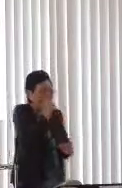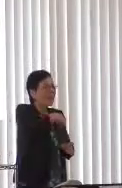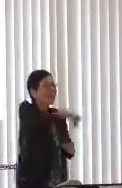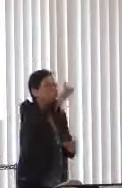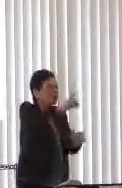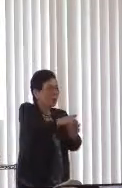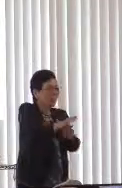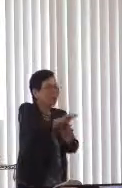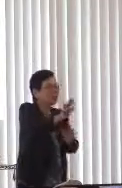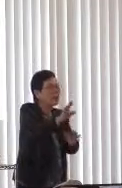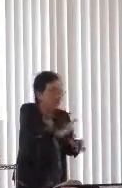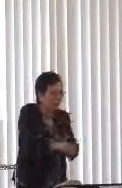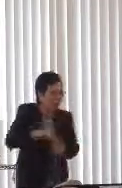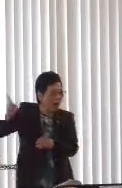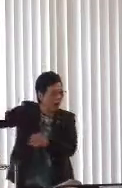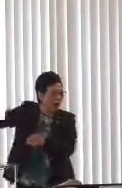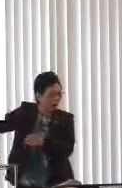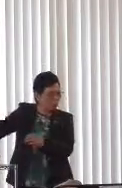う